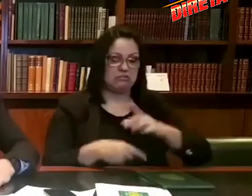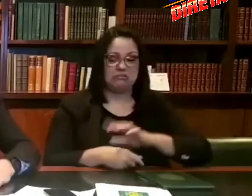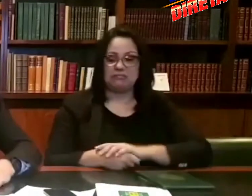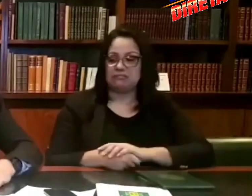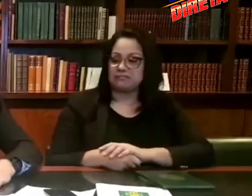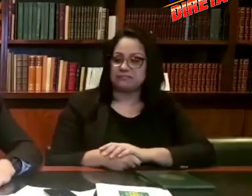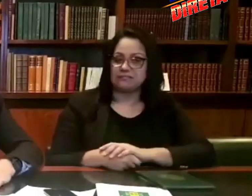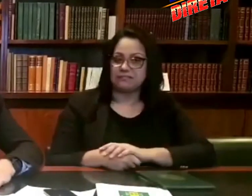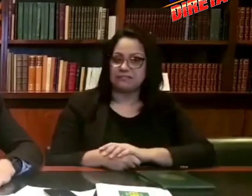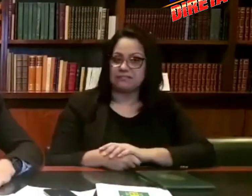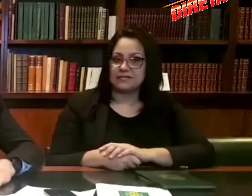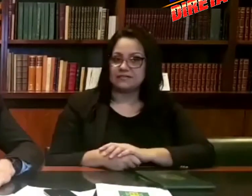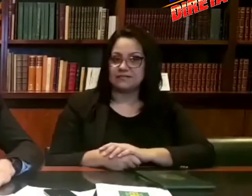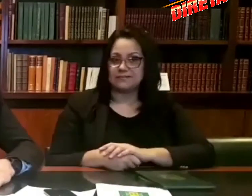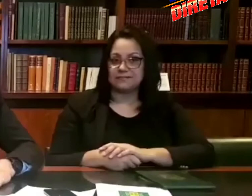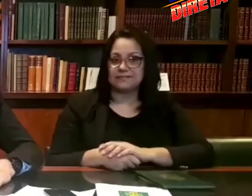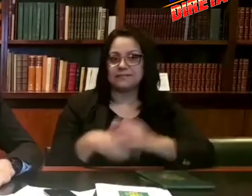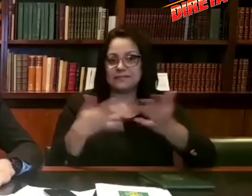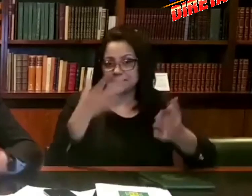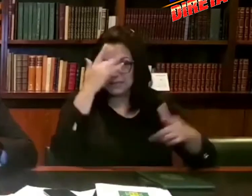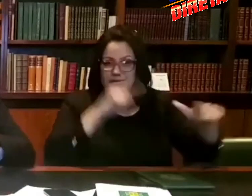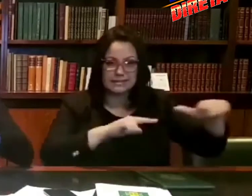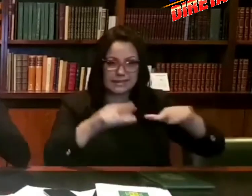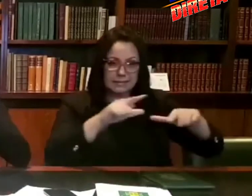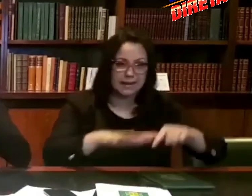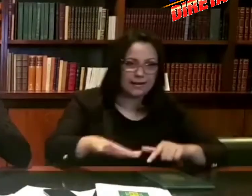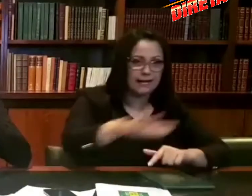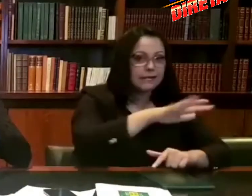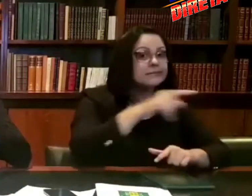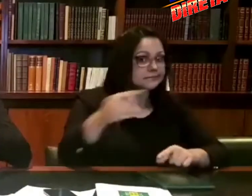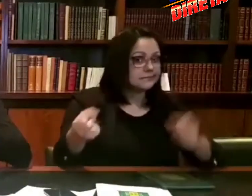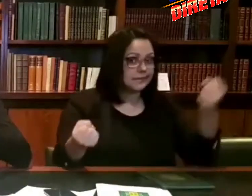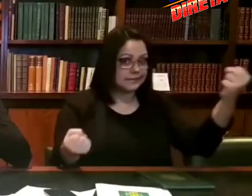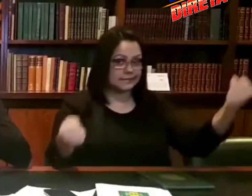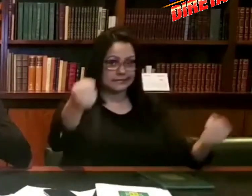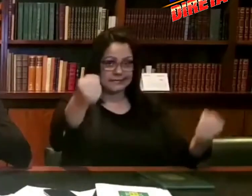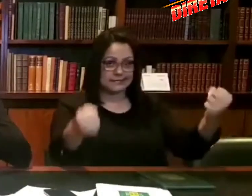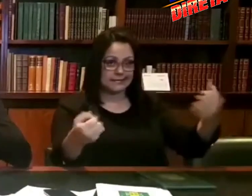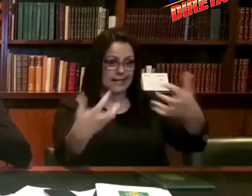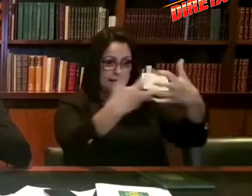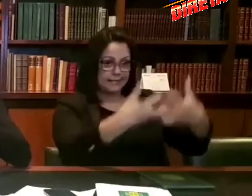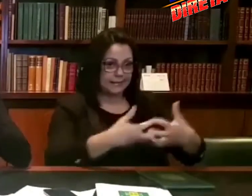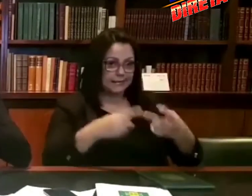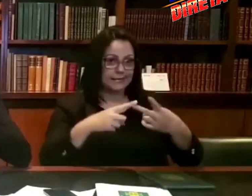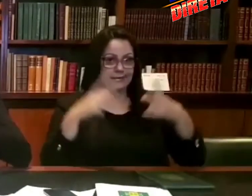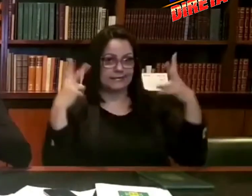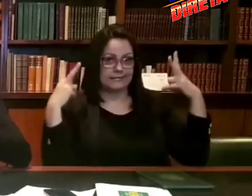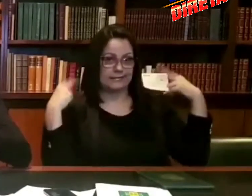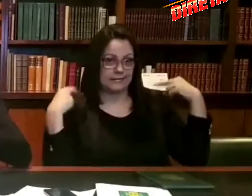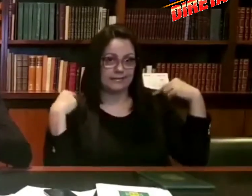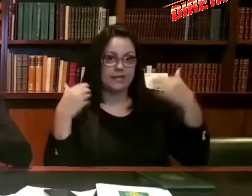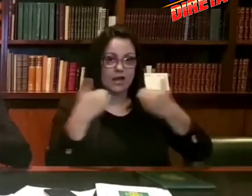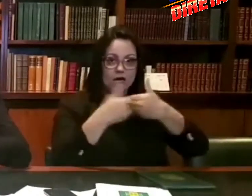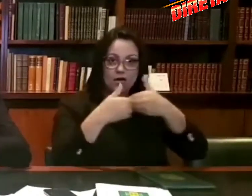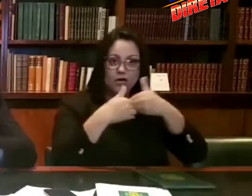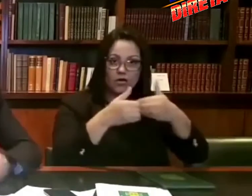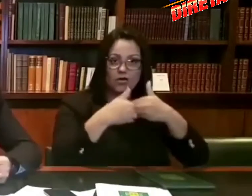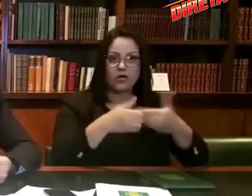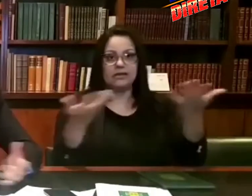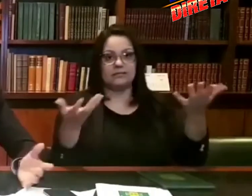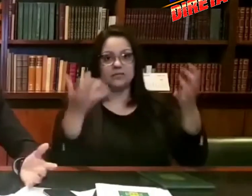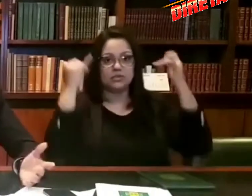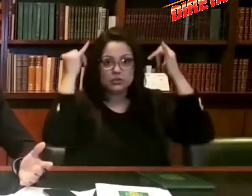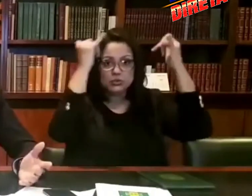cara é isso e aquilo. Pessoal, quem trabalha no trânsito, pega caminhoneiro, motor de ônibus, motor de van, taxista,